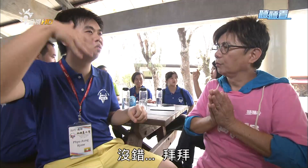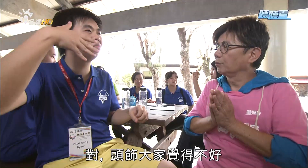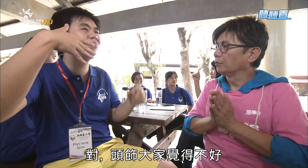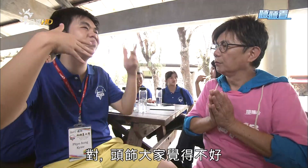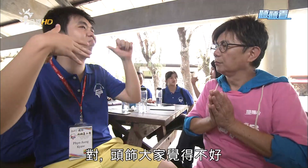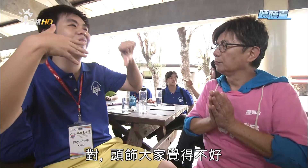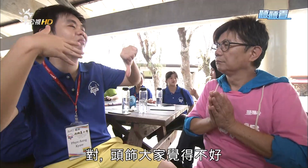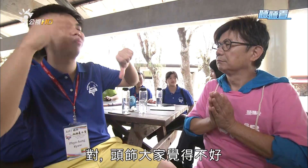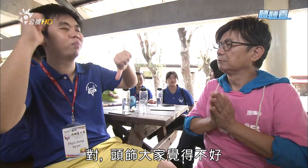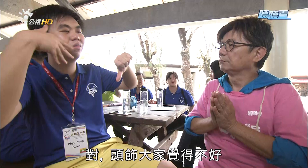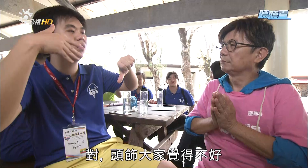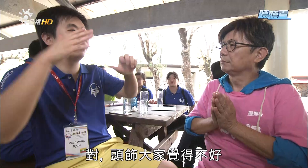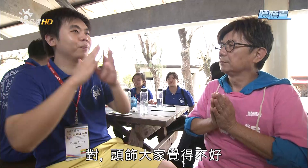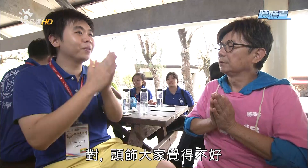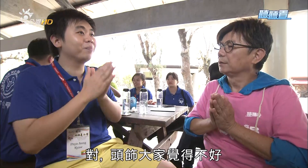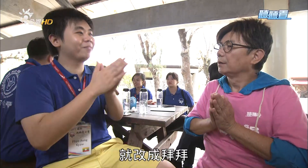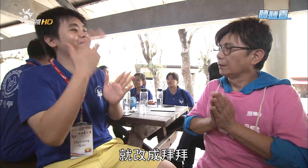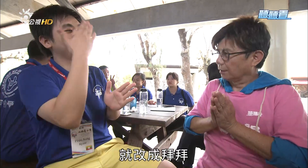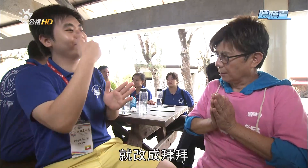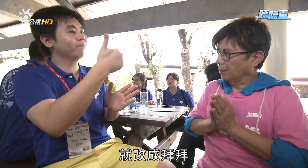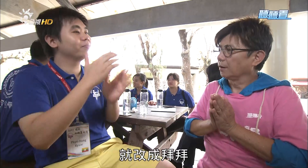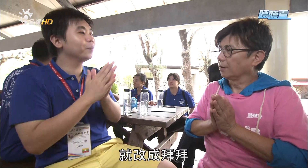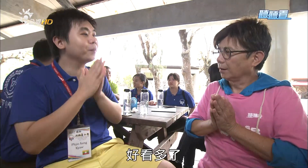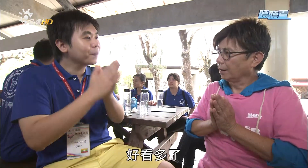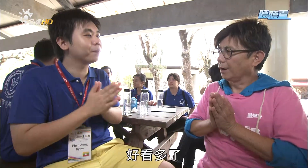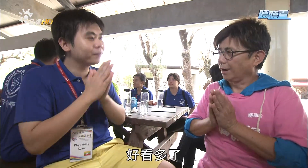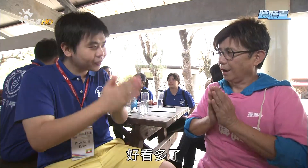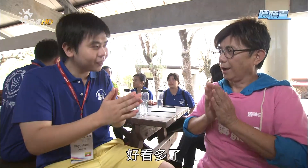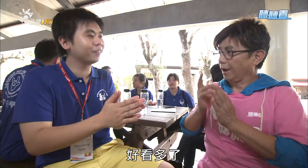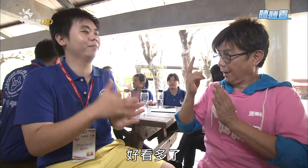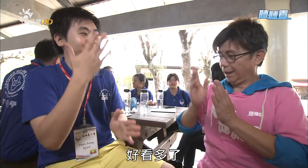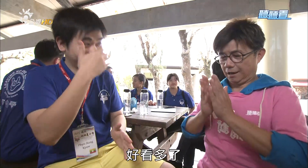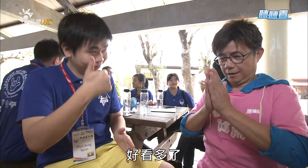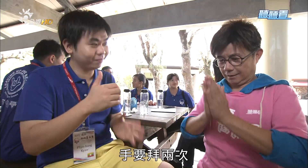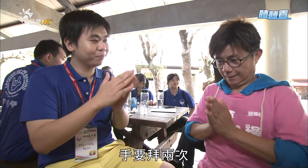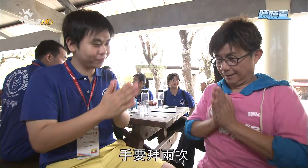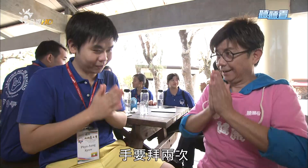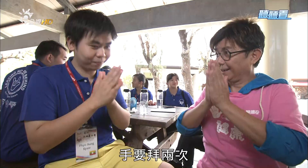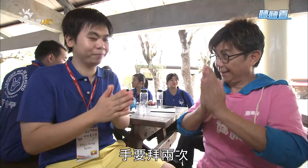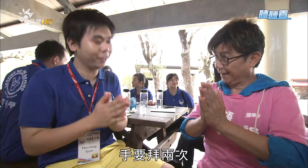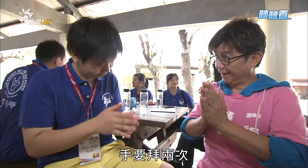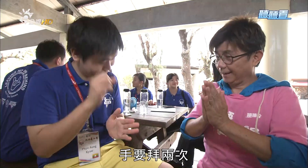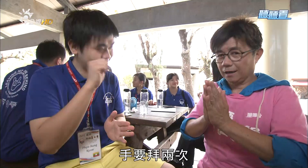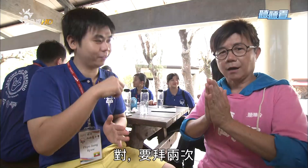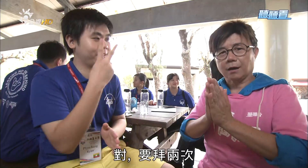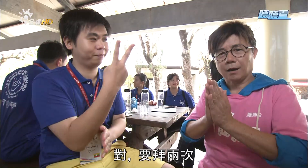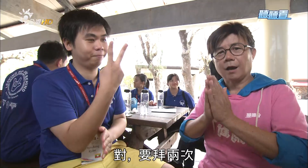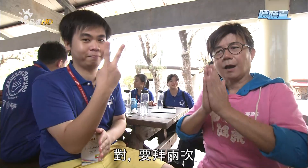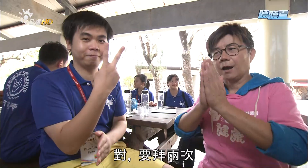对，头饰大家觉得不好就改成拜拜，好看多了。 手要拜两次， 对，要拜两